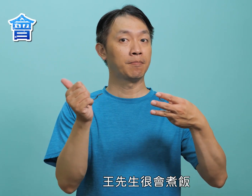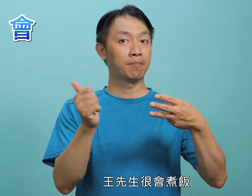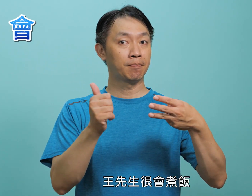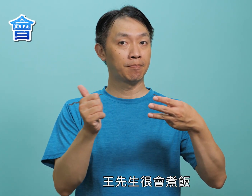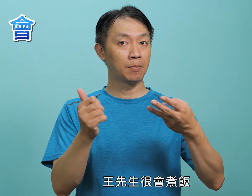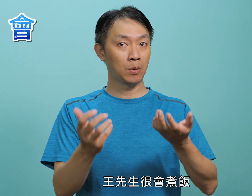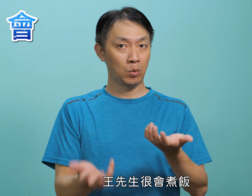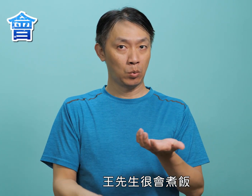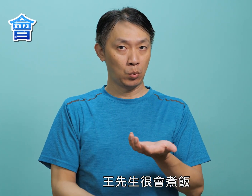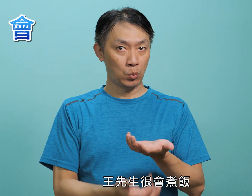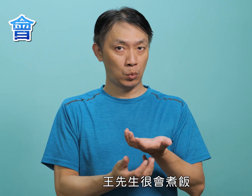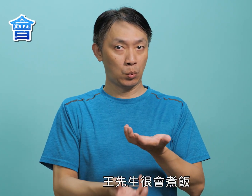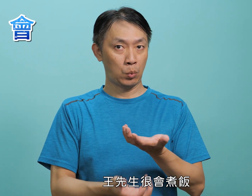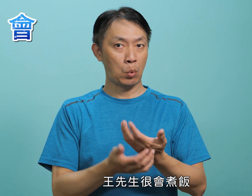王先生很会煮饭，